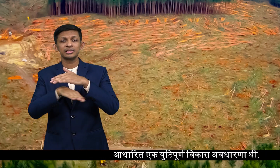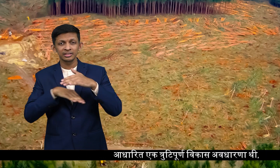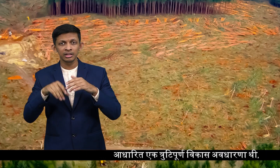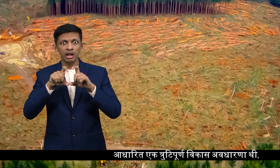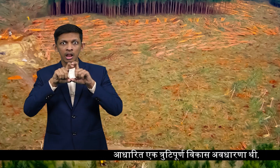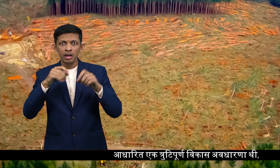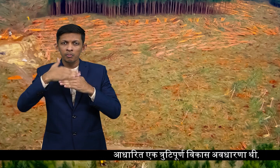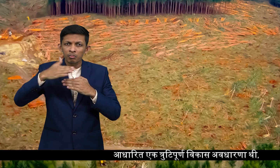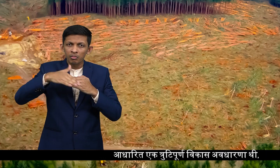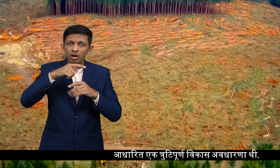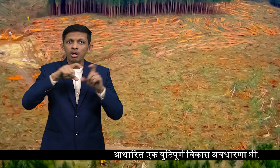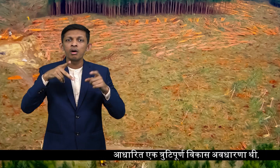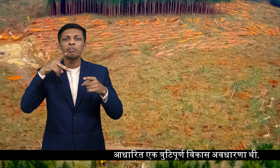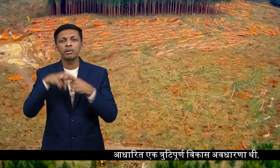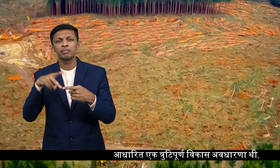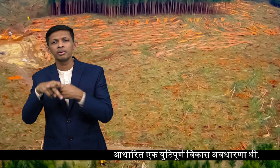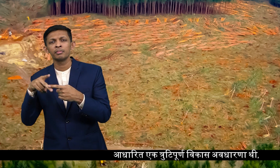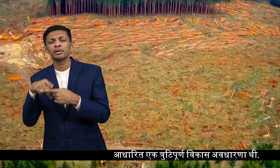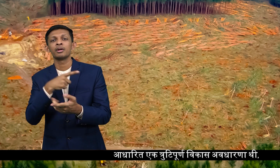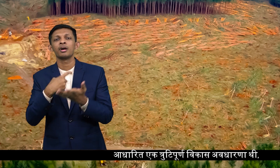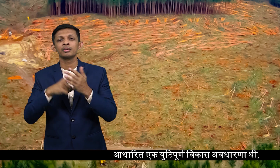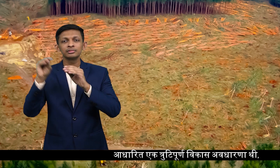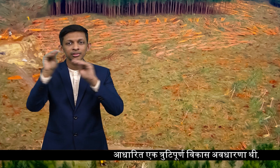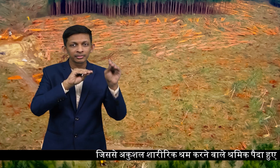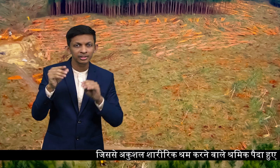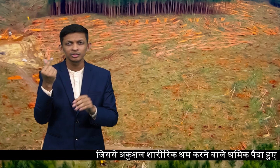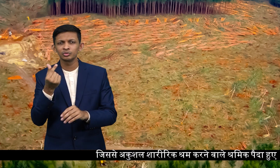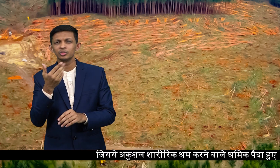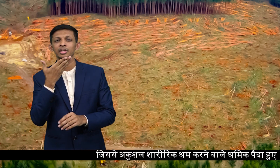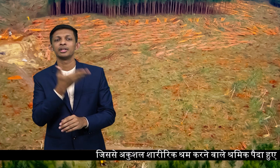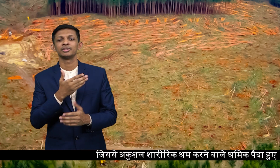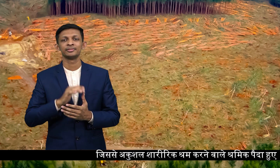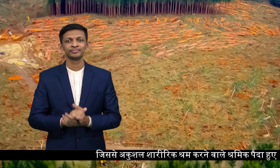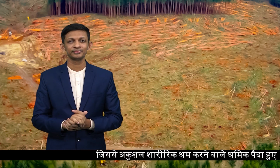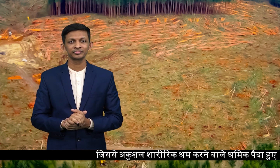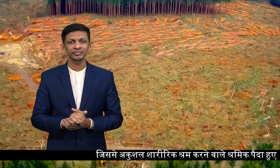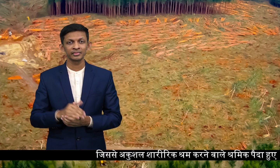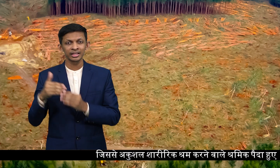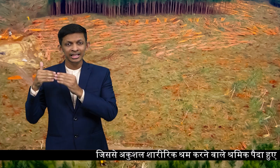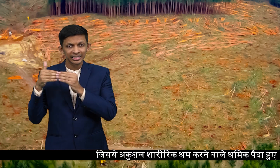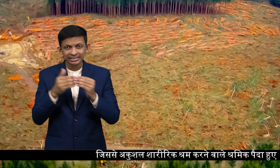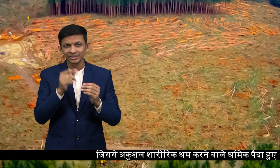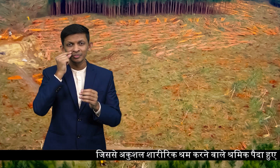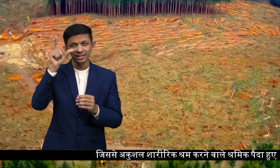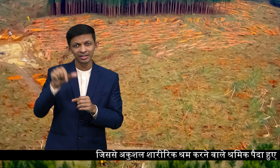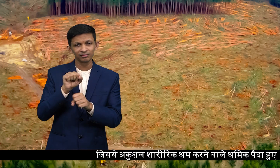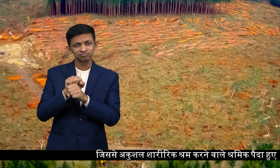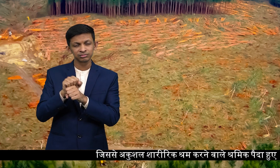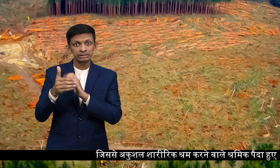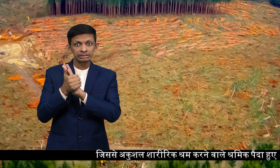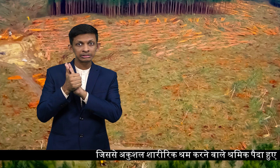आधारित था। एक त्रुटिपूर्ण विकास अवधारणा थी जिससे अकुशल शारीरिक